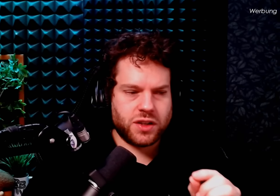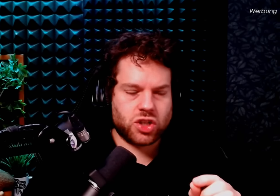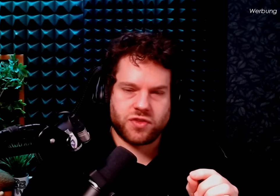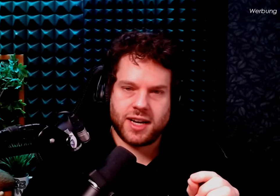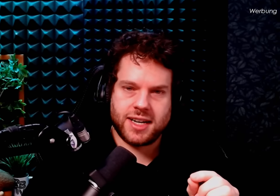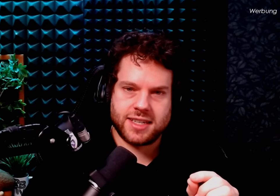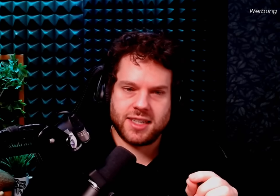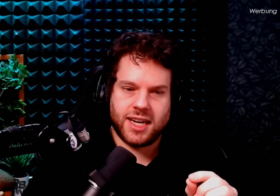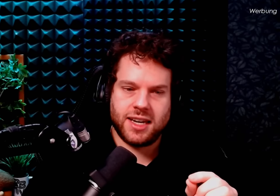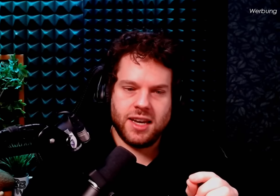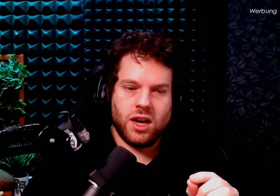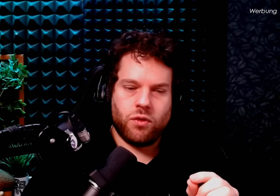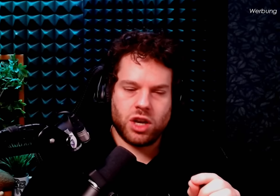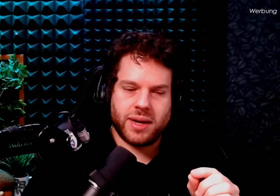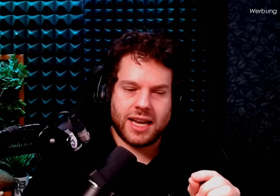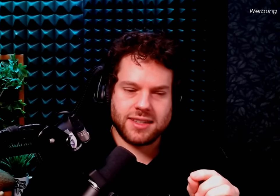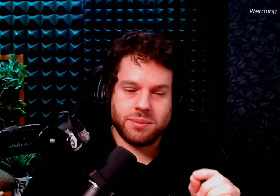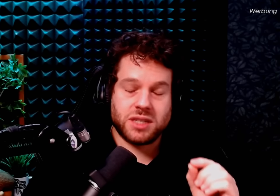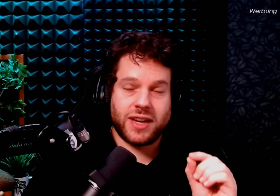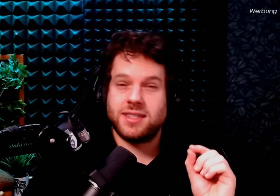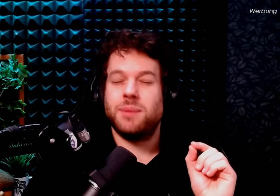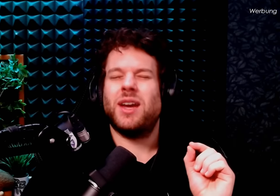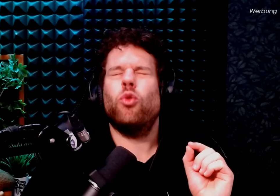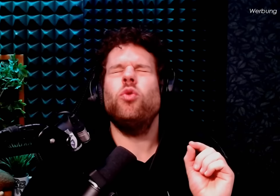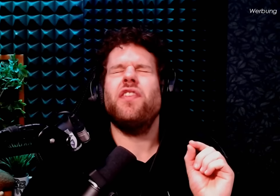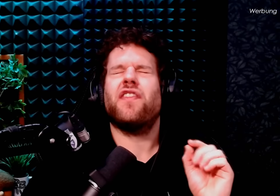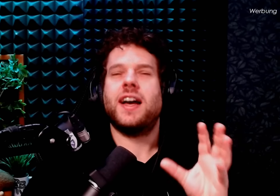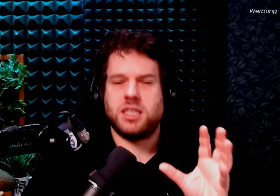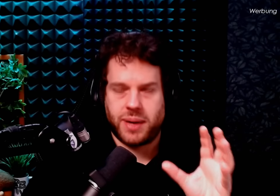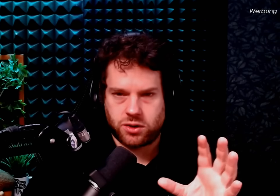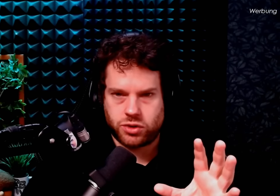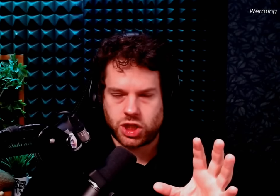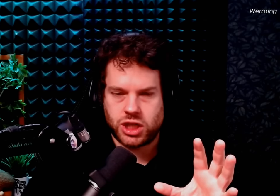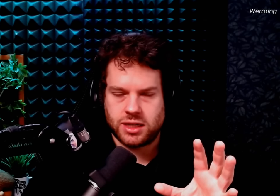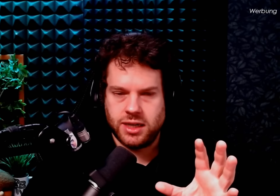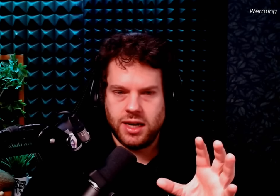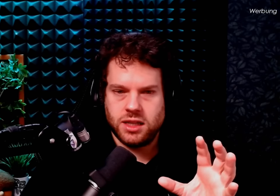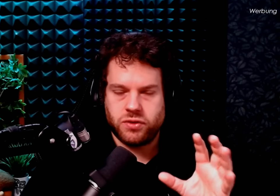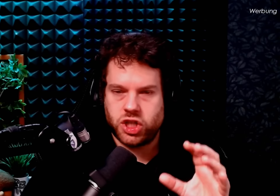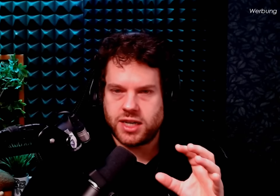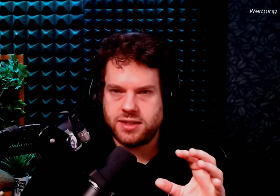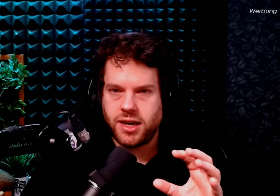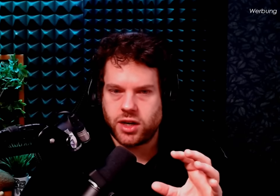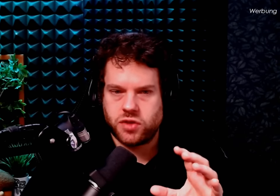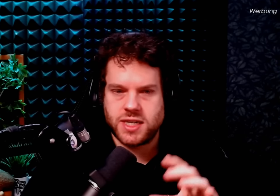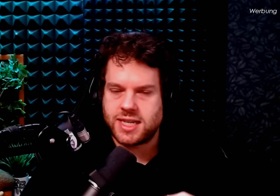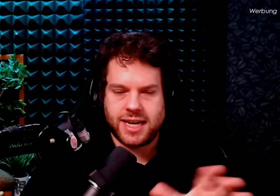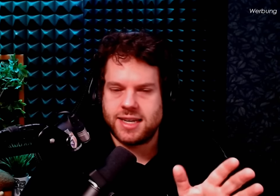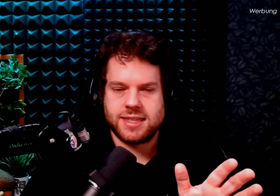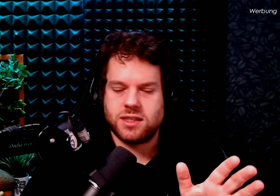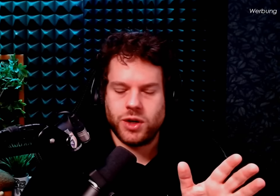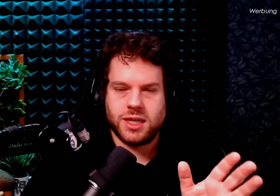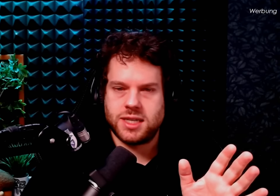einfach zur Schwachen Kasse gehe, wo jemand langsam ist, weil es gibt unfassbare Unterschiede zwischen Kassierergeschwindigkeiten. Es ist wirklich